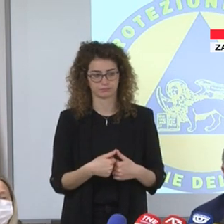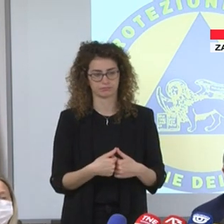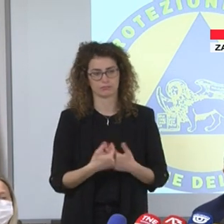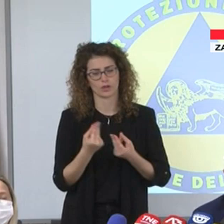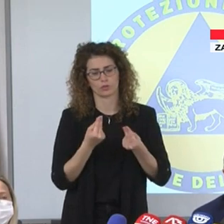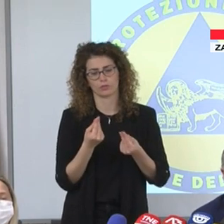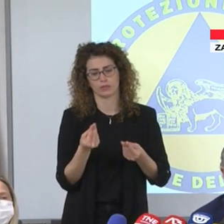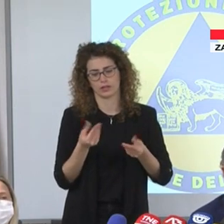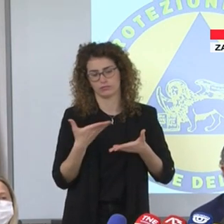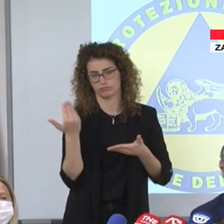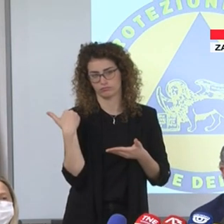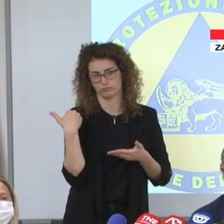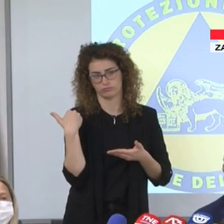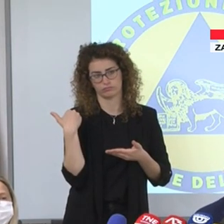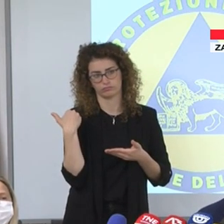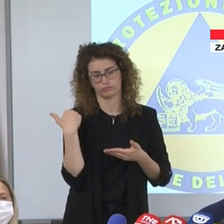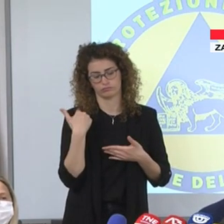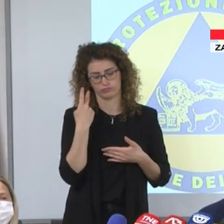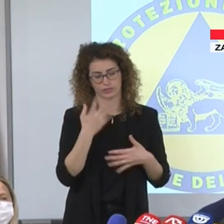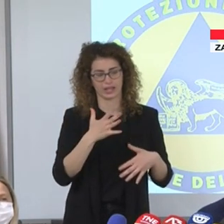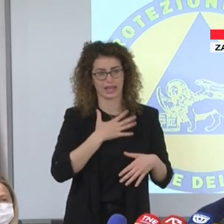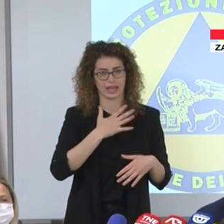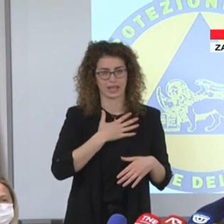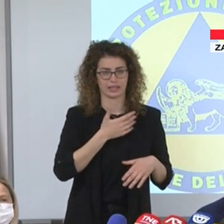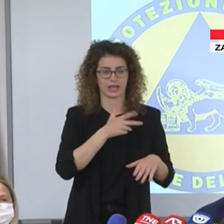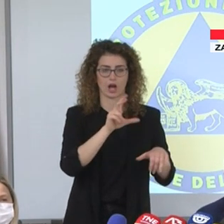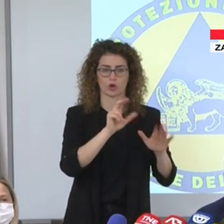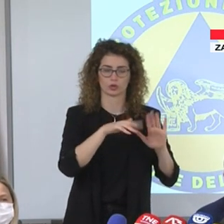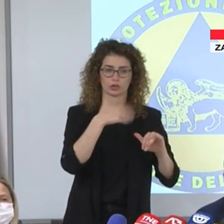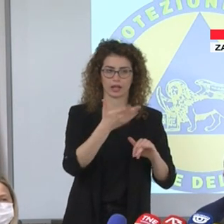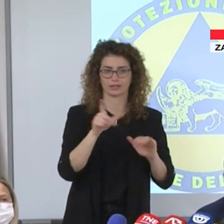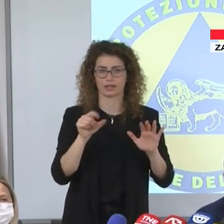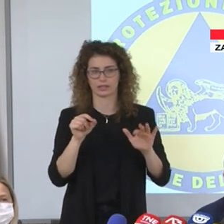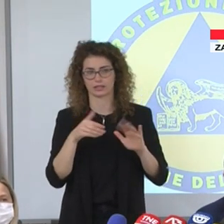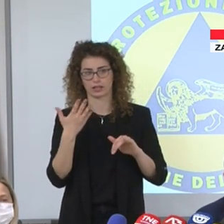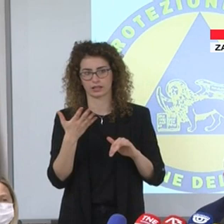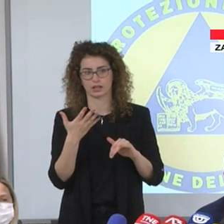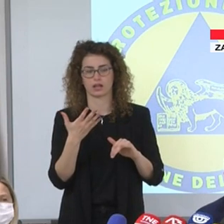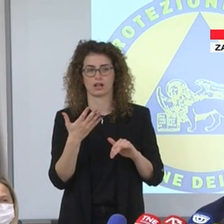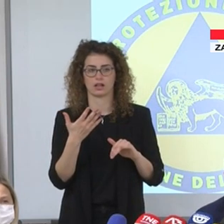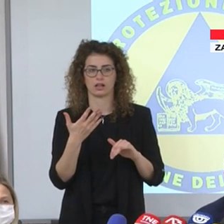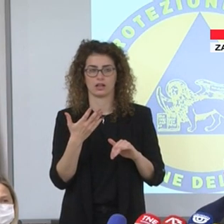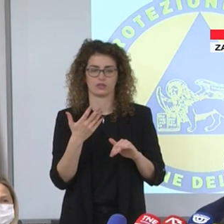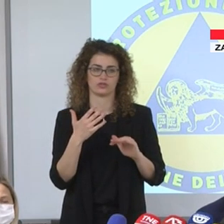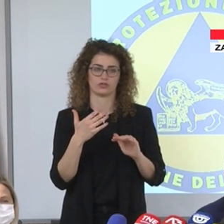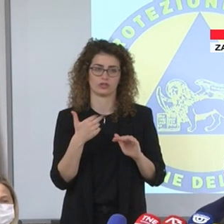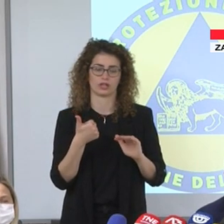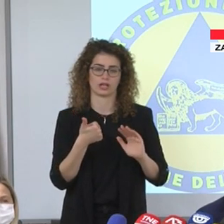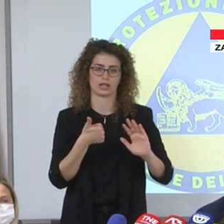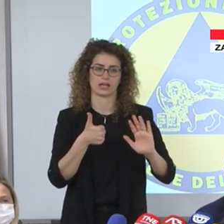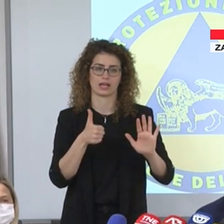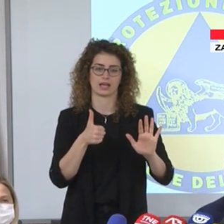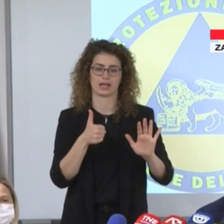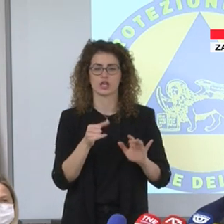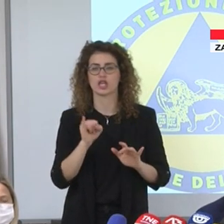guardiamo, diciamo, se guardiamo le fasce d'età over 80, over 70, siamo abbondantemente oltre, sì, diciamo, quella che viene